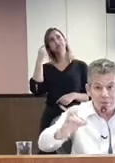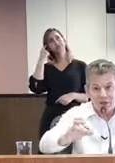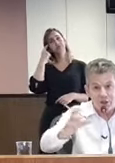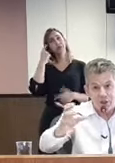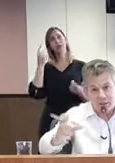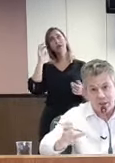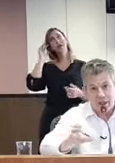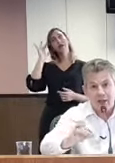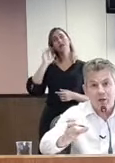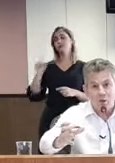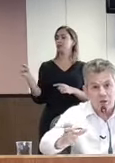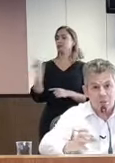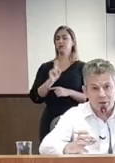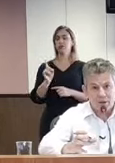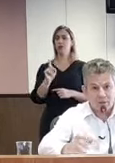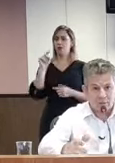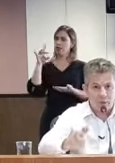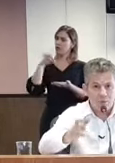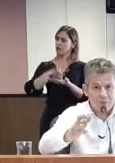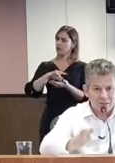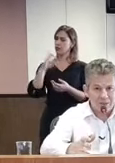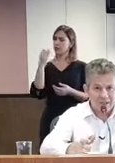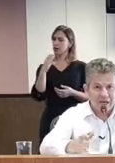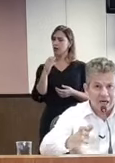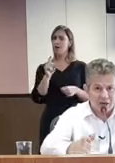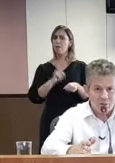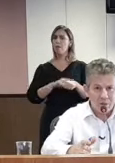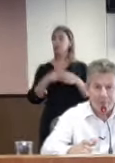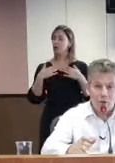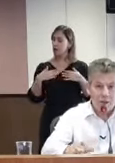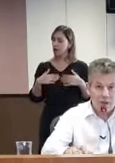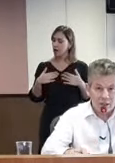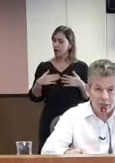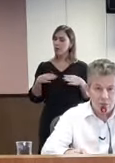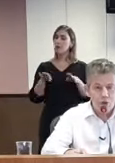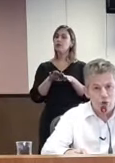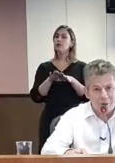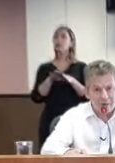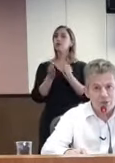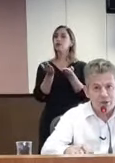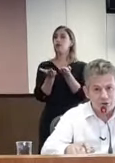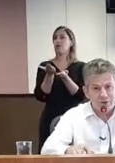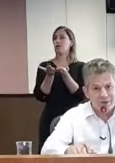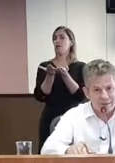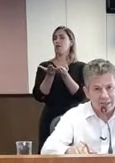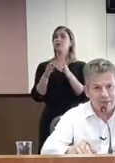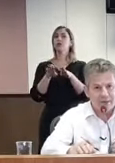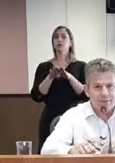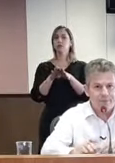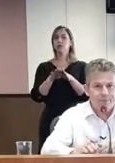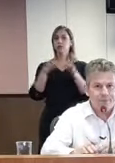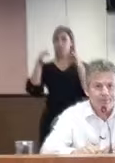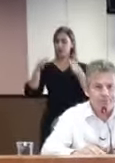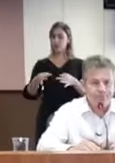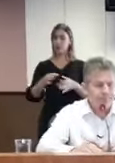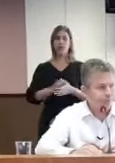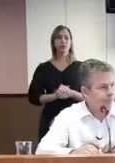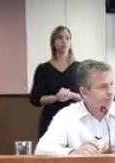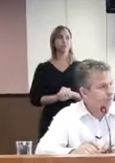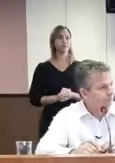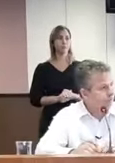que ele imagina que é ou que pode ser. É o momento de manter a calma, o equilíbrio e tomarmos decisões sensatas.